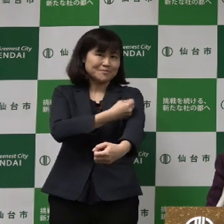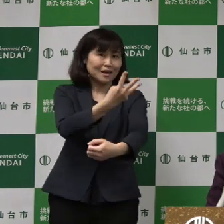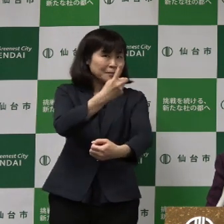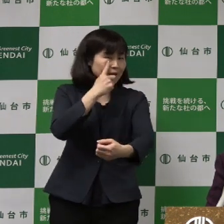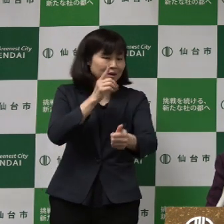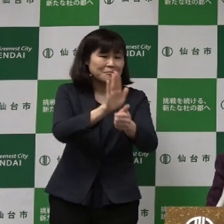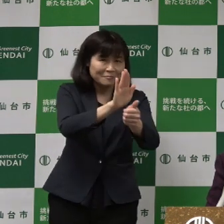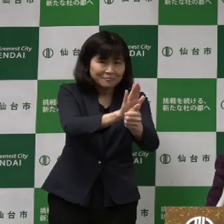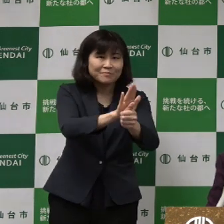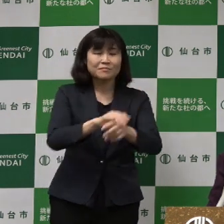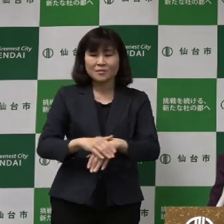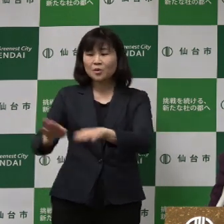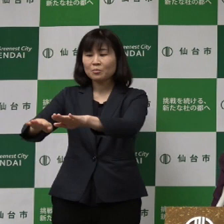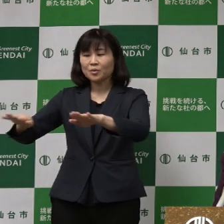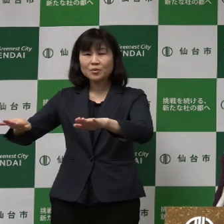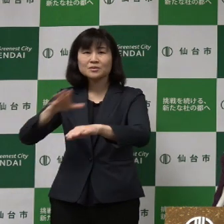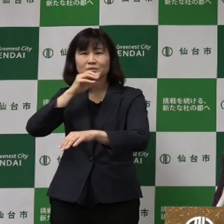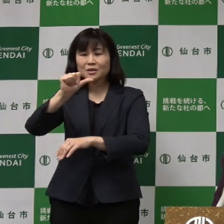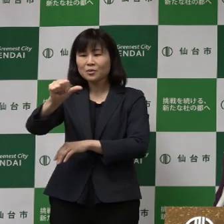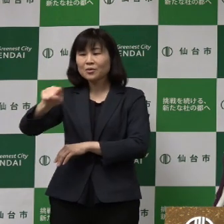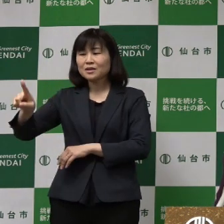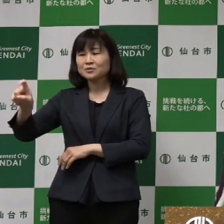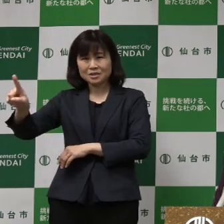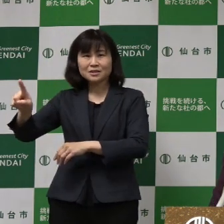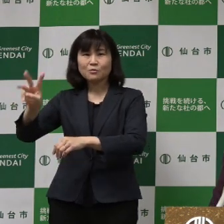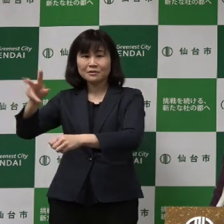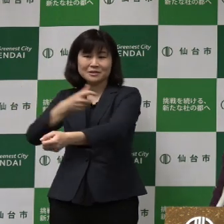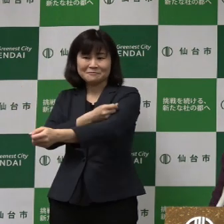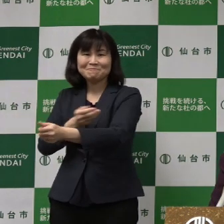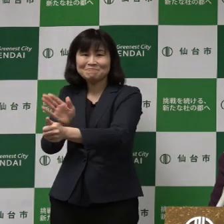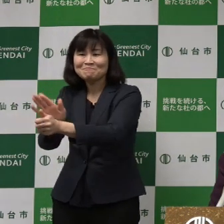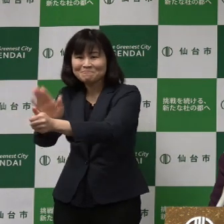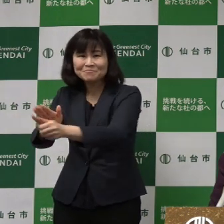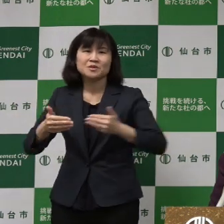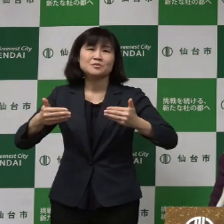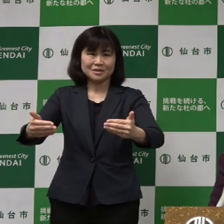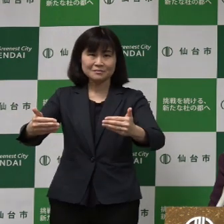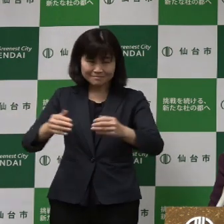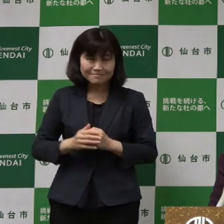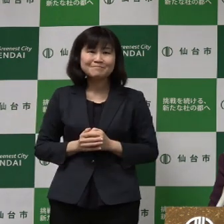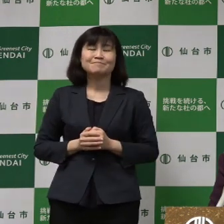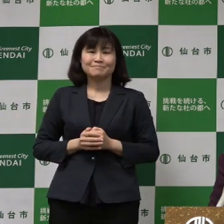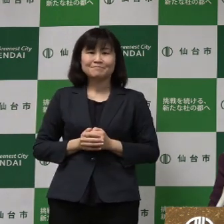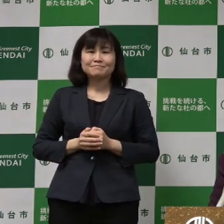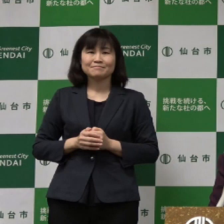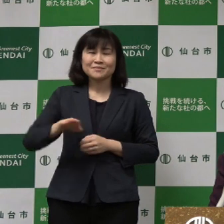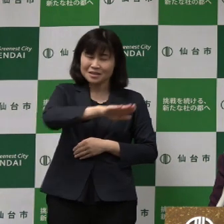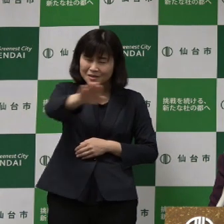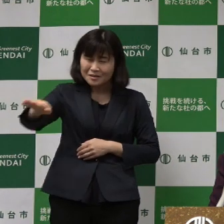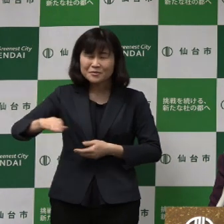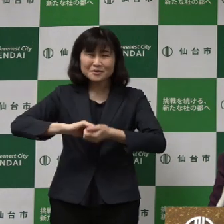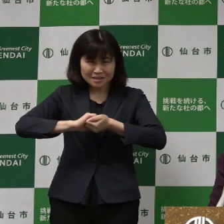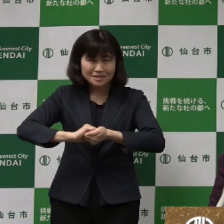歳以下のお子さん向けの接種をしっかりと進めてまいります。市民の皆様におかれましても、ワクチンの接種を